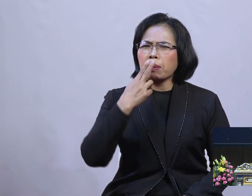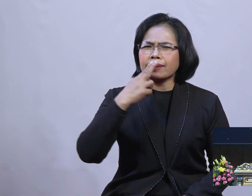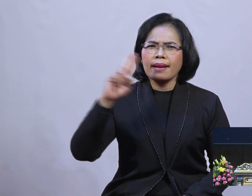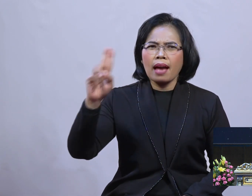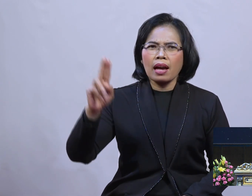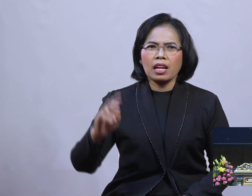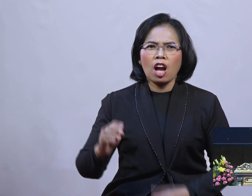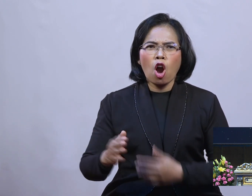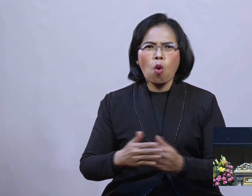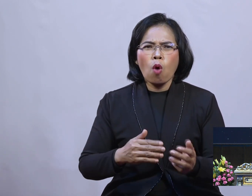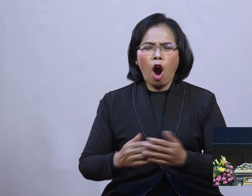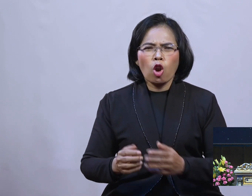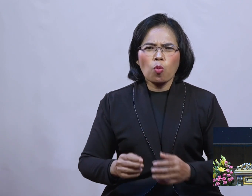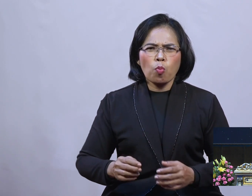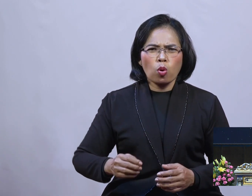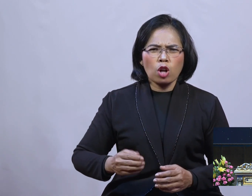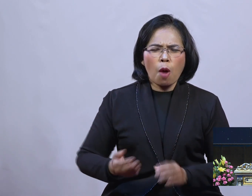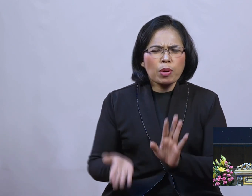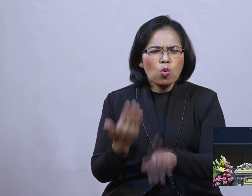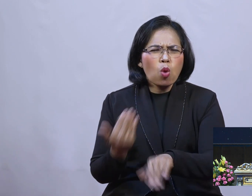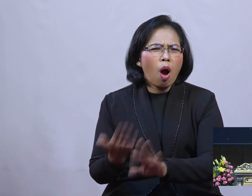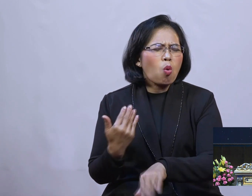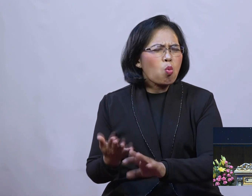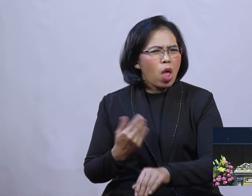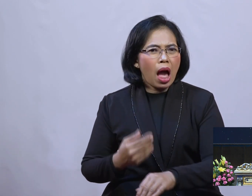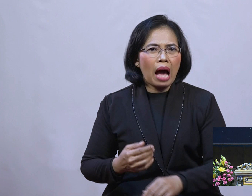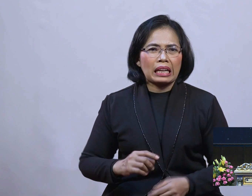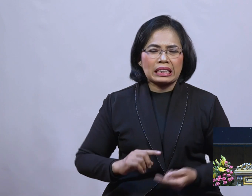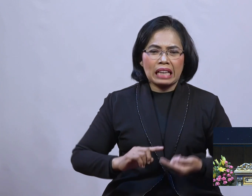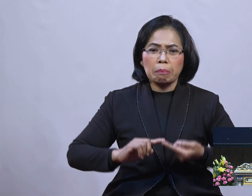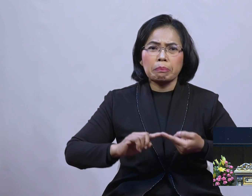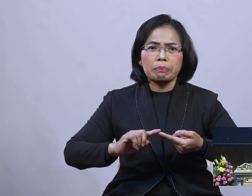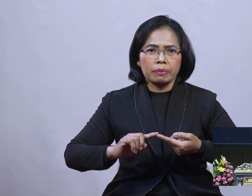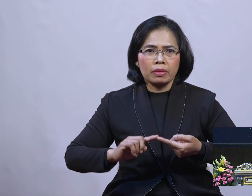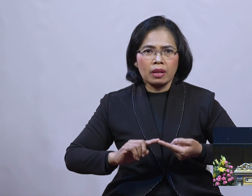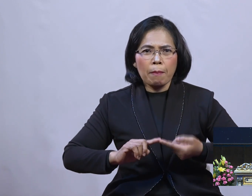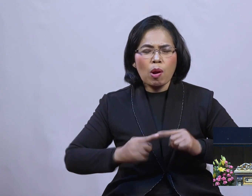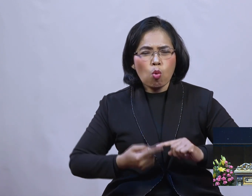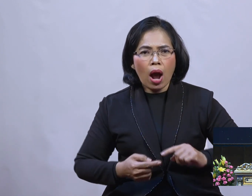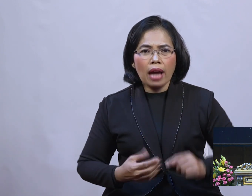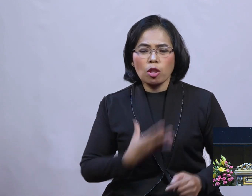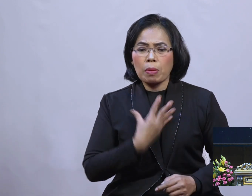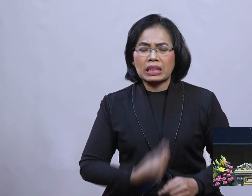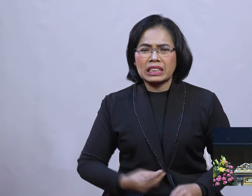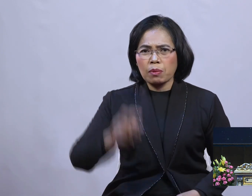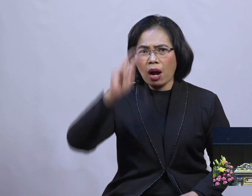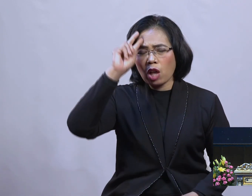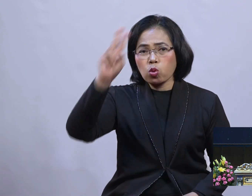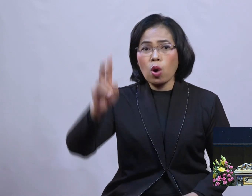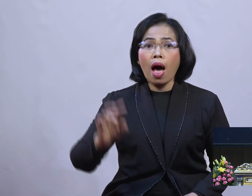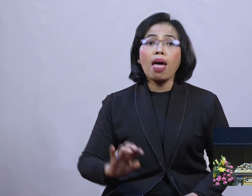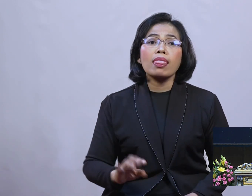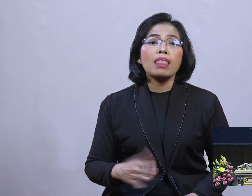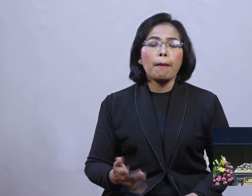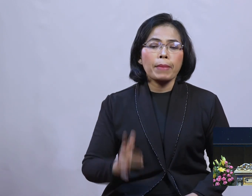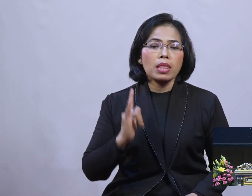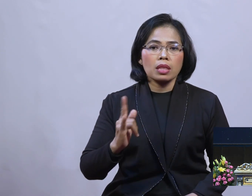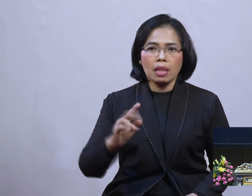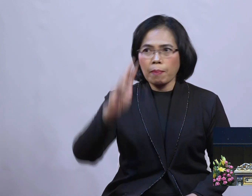meskipun berkali-kali kita mengecewakan Tuhan berkali-kali kita bersalah di hadapan Tuhan tapi Tuhan juga Yang tolong kita